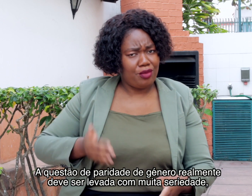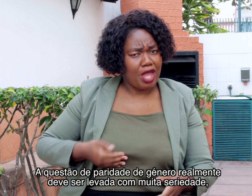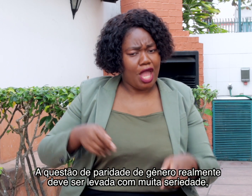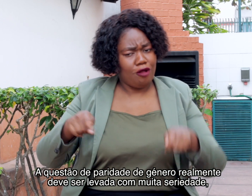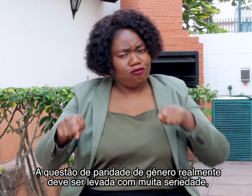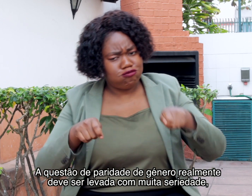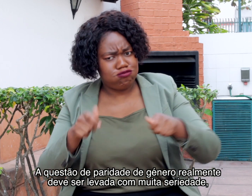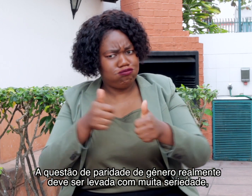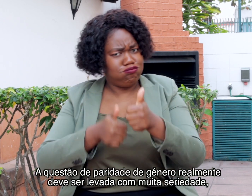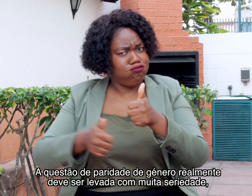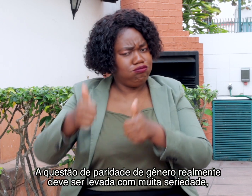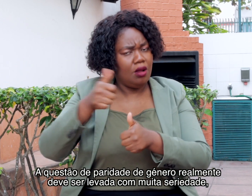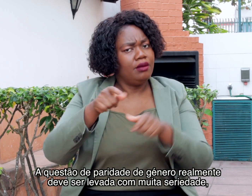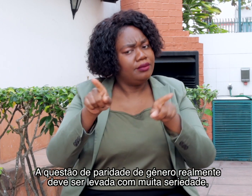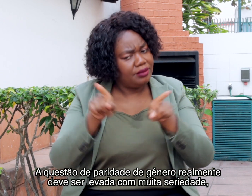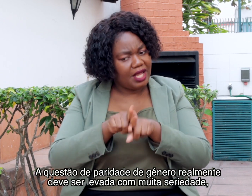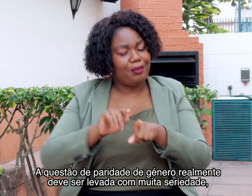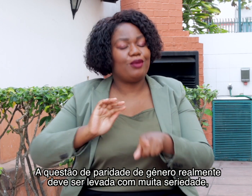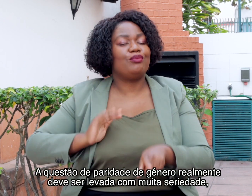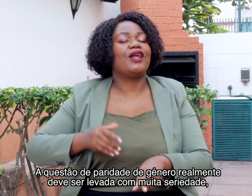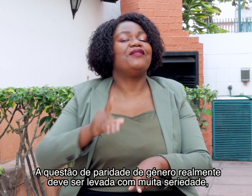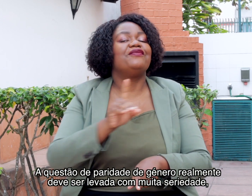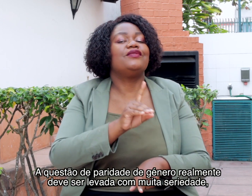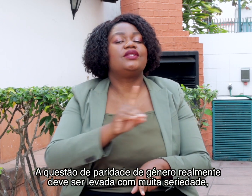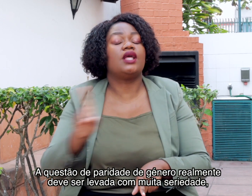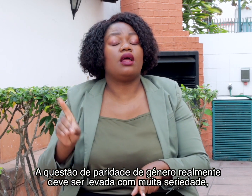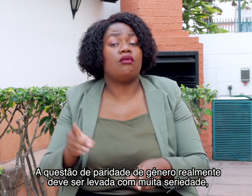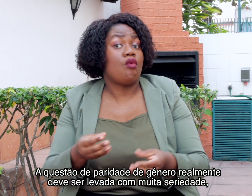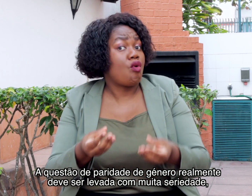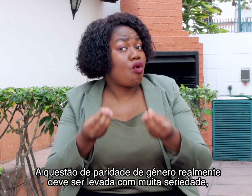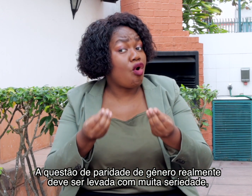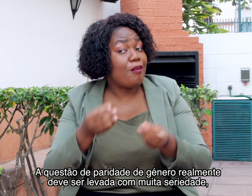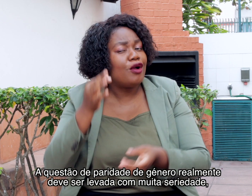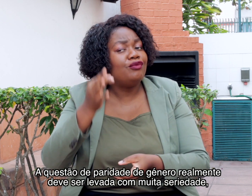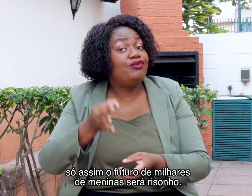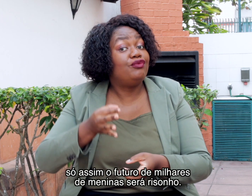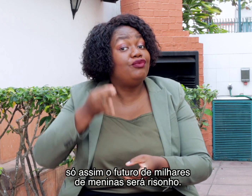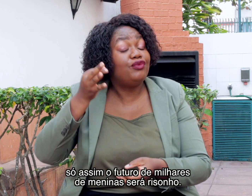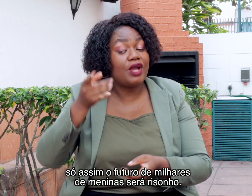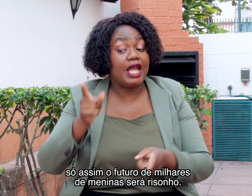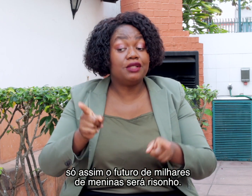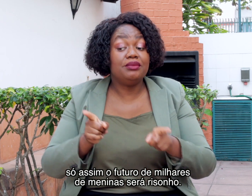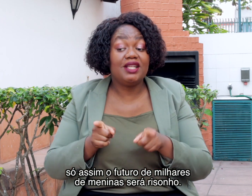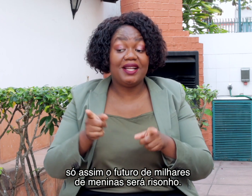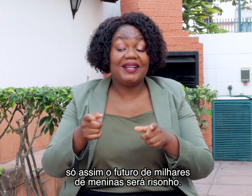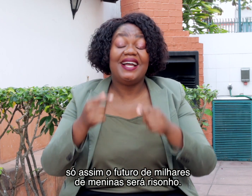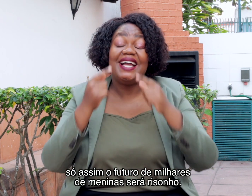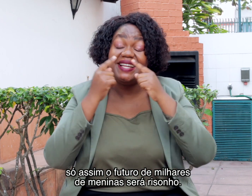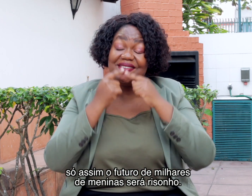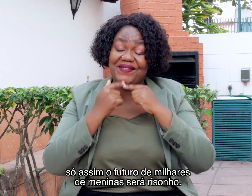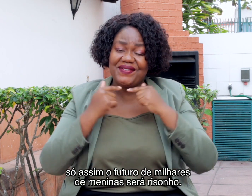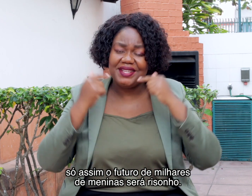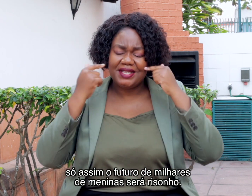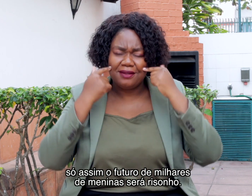A questão de paridade de género realmente deve ser levada com muita seriedade. Só assim, o futuro de milhares de